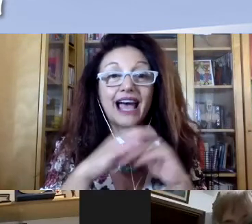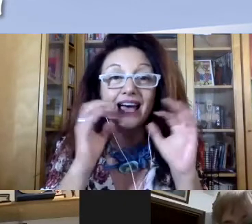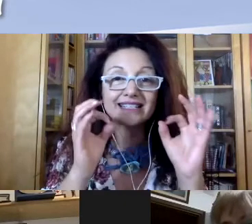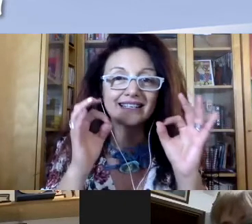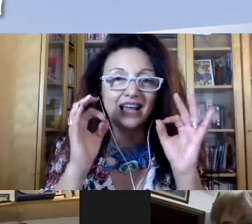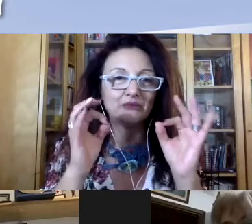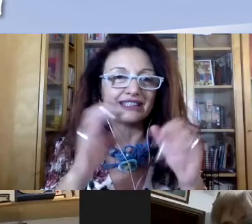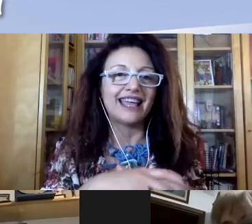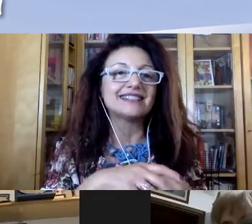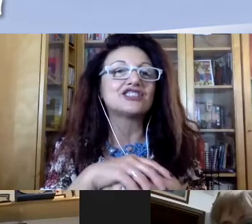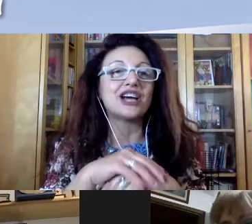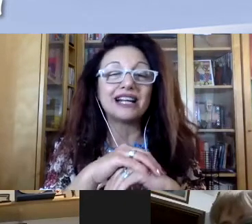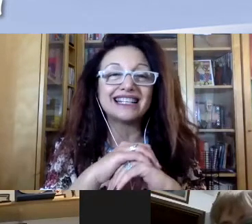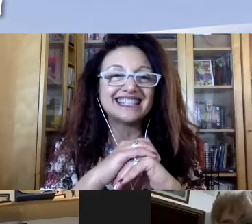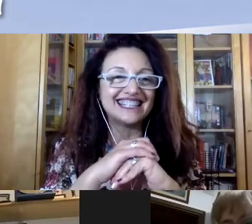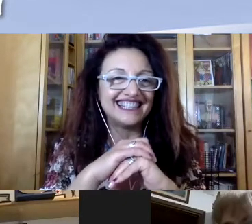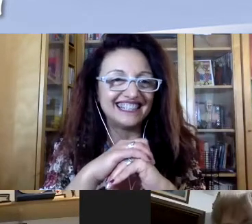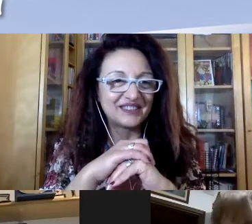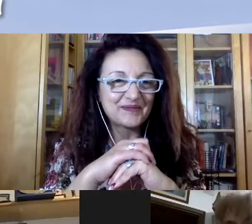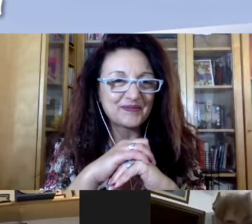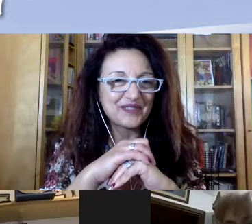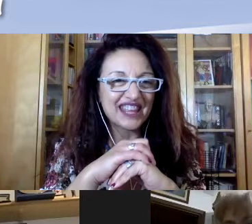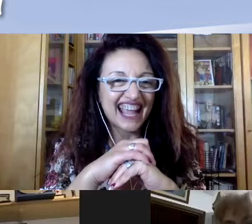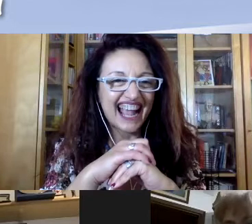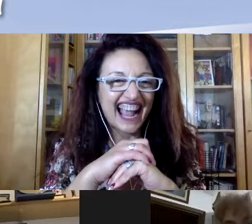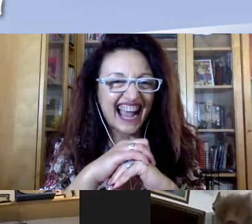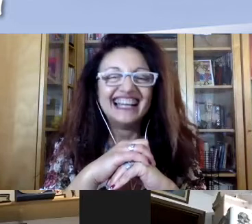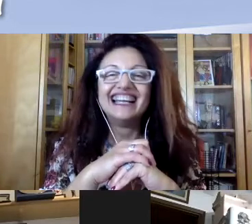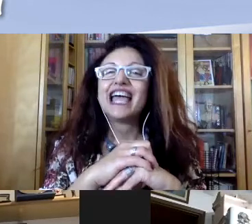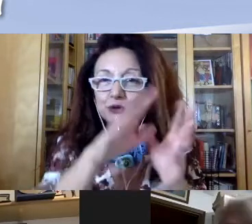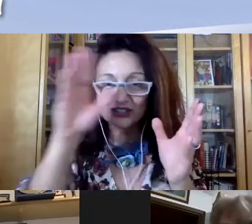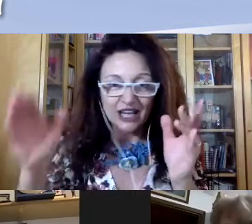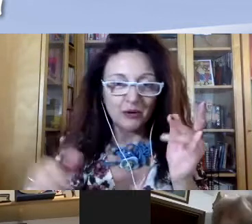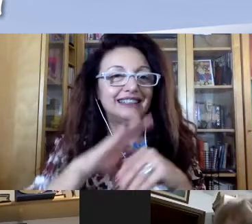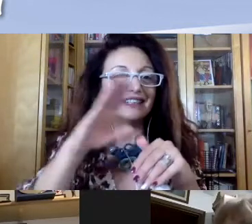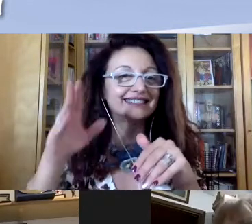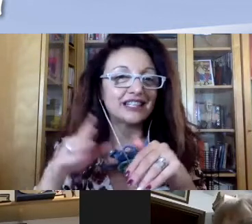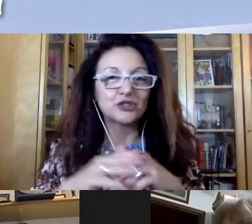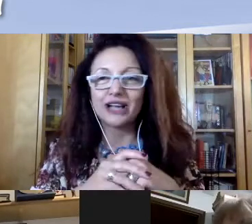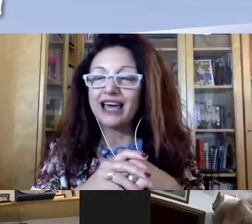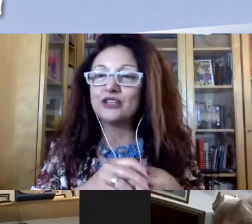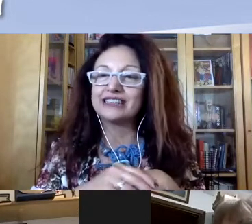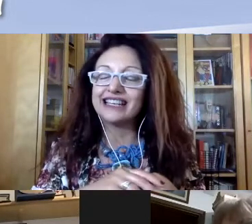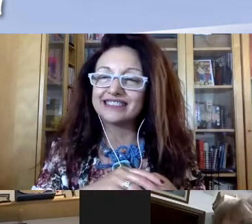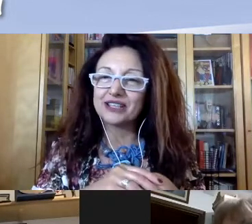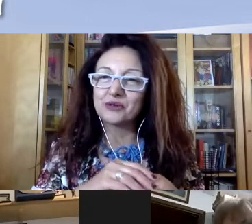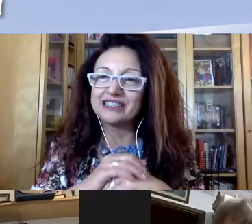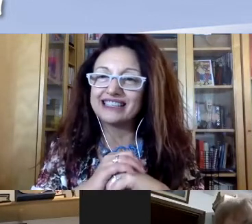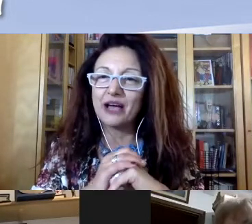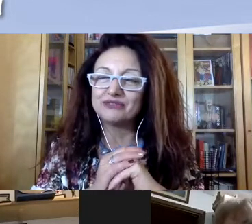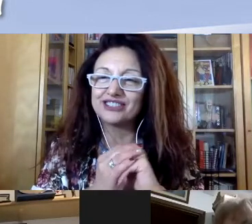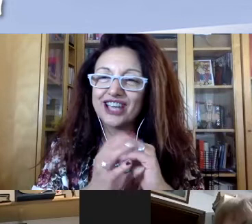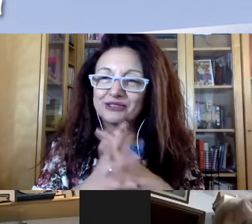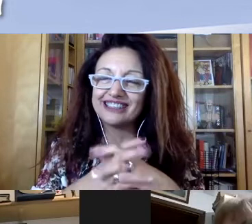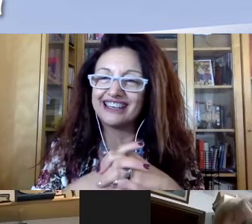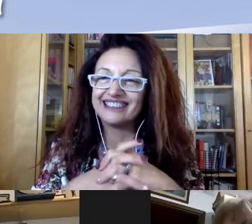di The Hazard Country Dance. Ciao ragazzi! Ciao, ciao. Proseguo in senso orario, Daniele Traverso, quelli